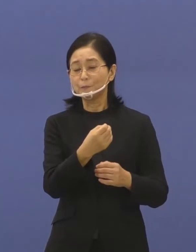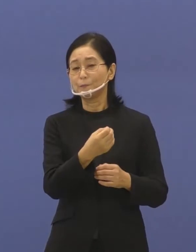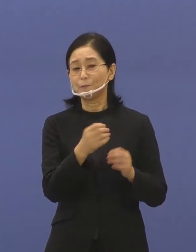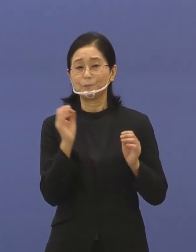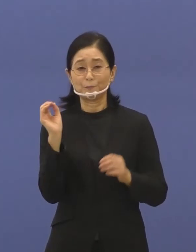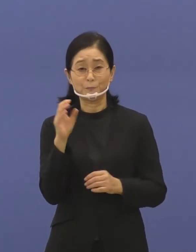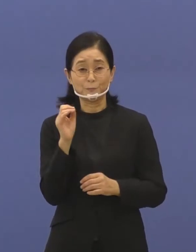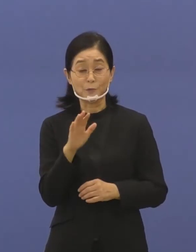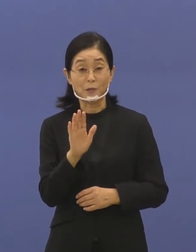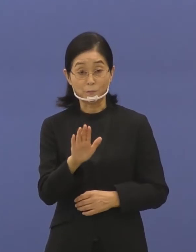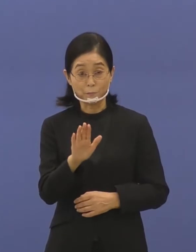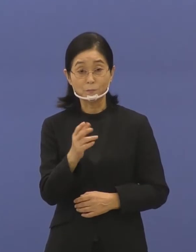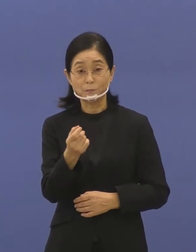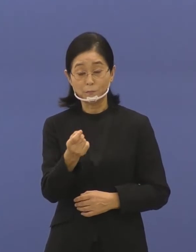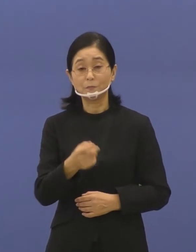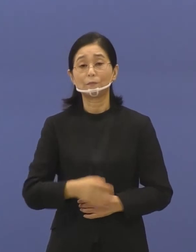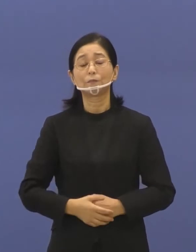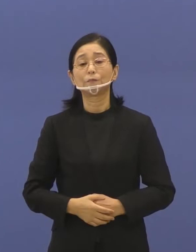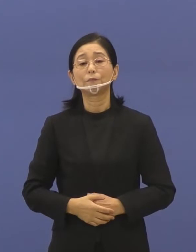この